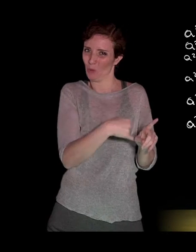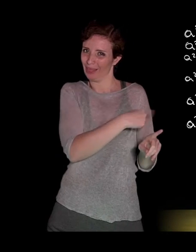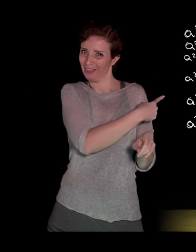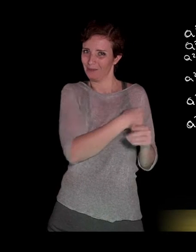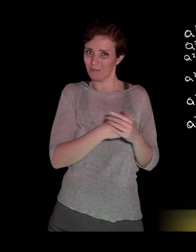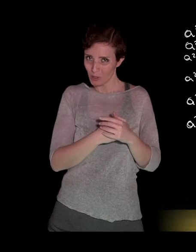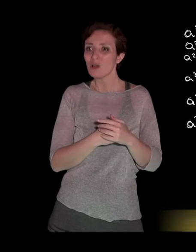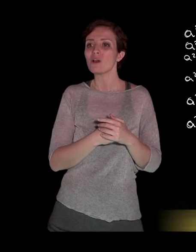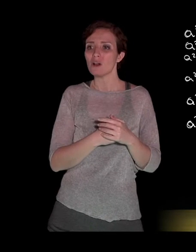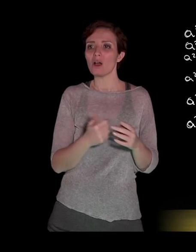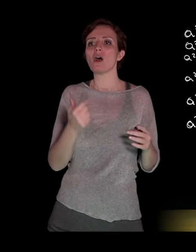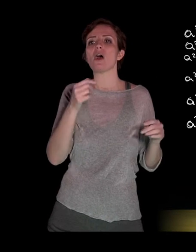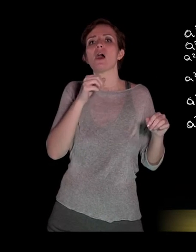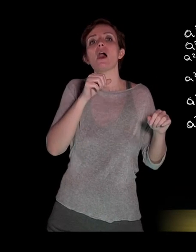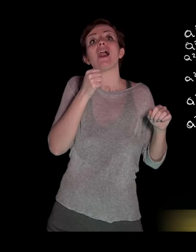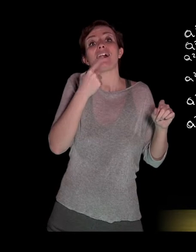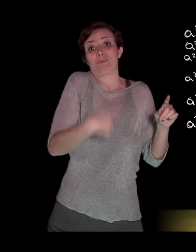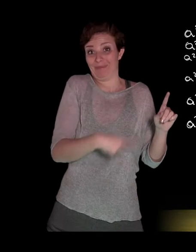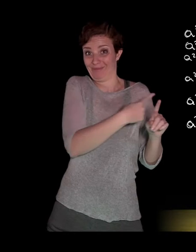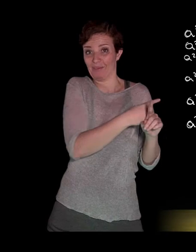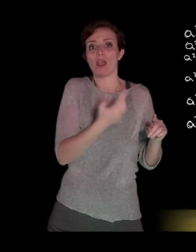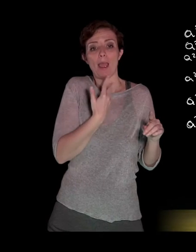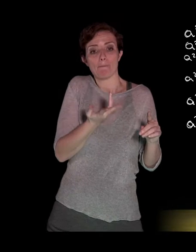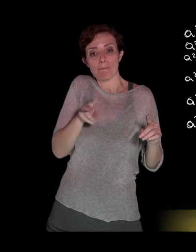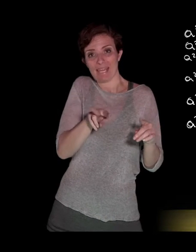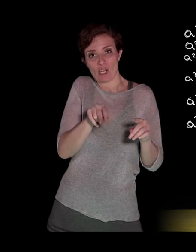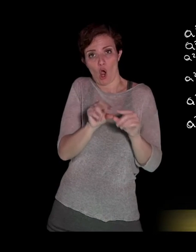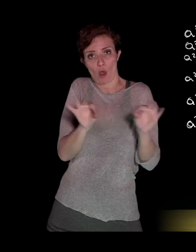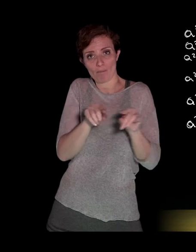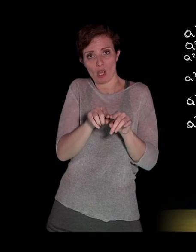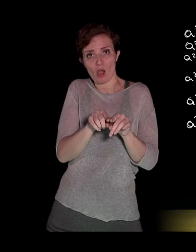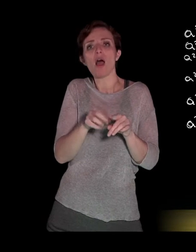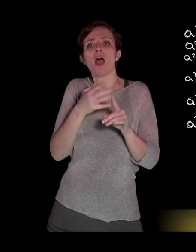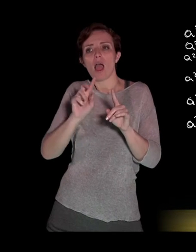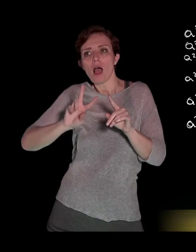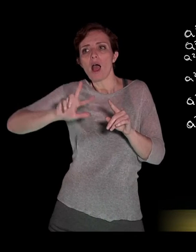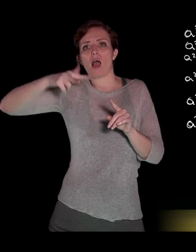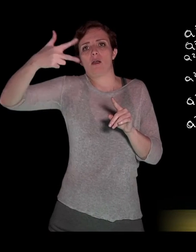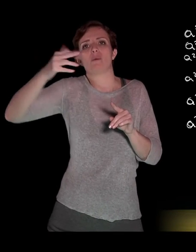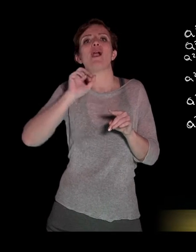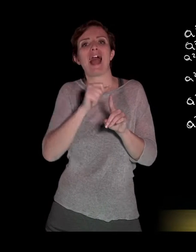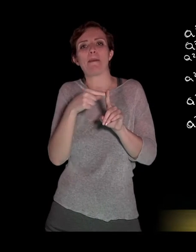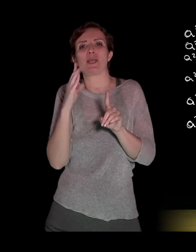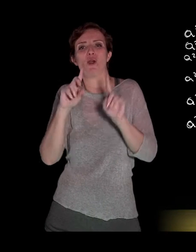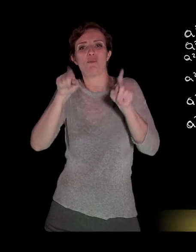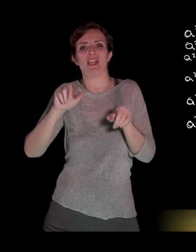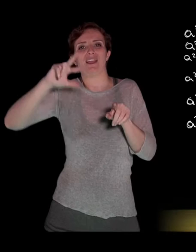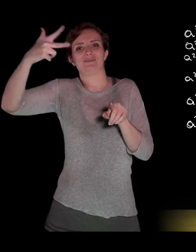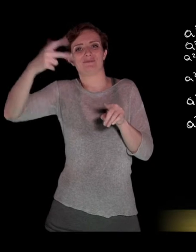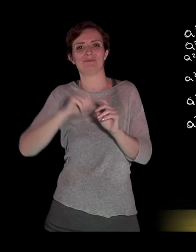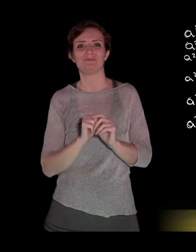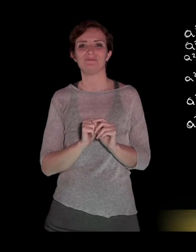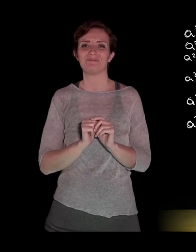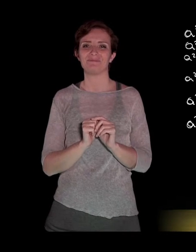caso in cui il binomio da elevare al cubo Evidentemente è del tipo a- B ancora una volta e questo non